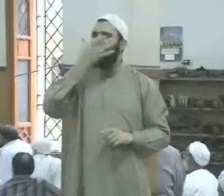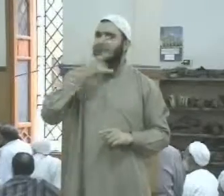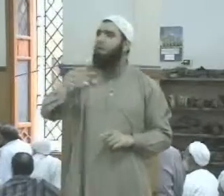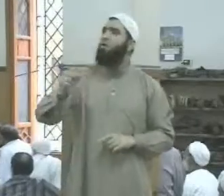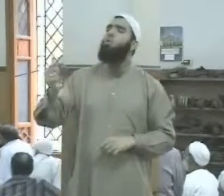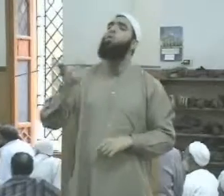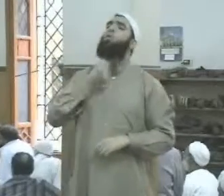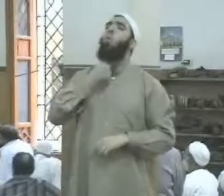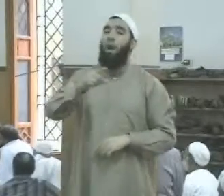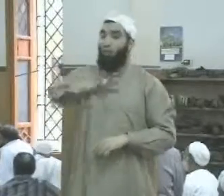فتذكرت شيئا،